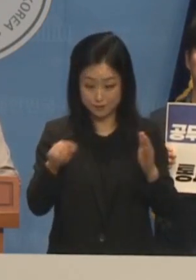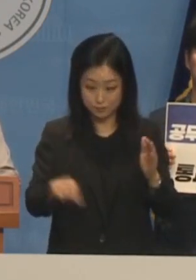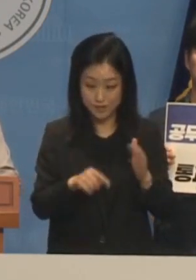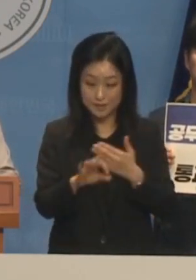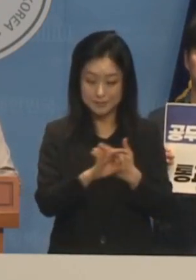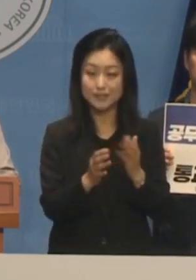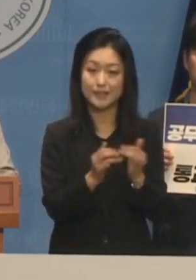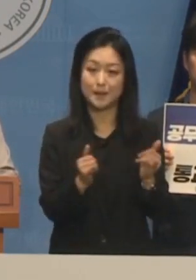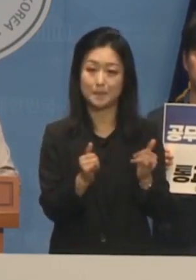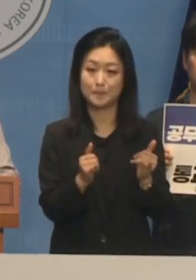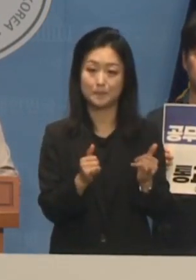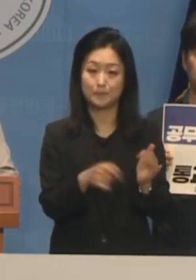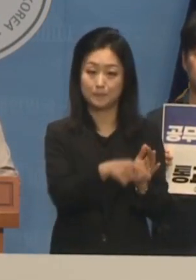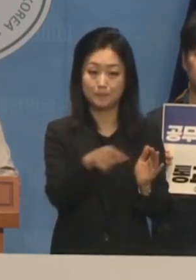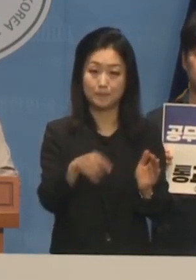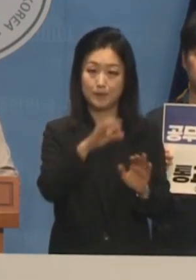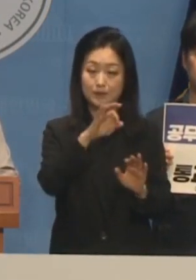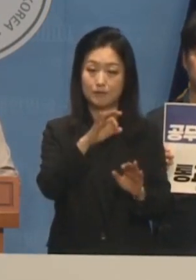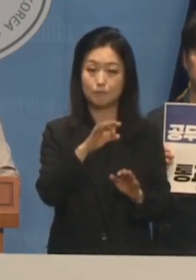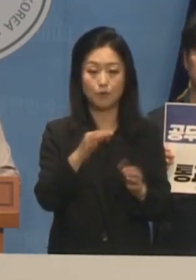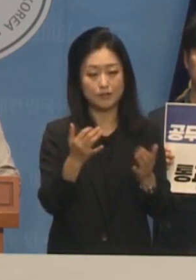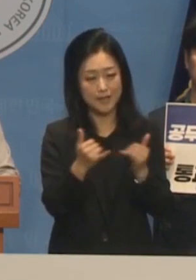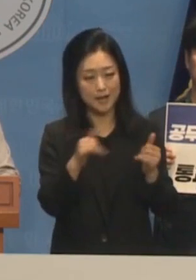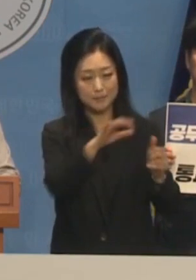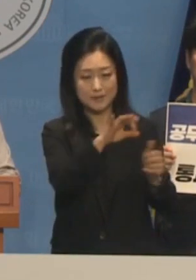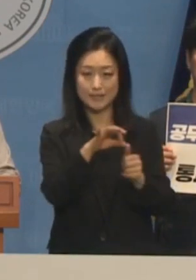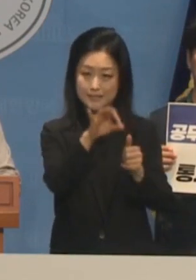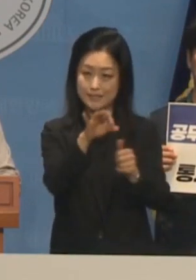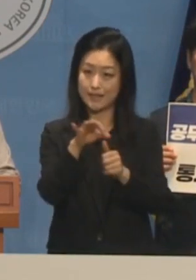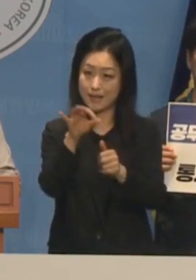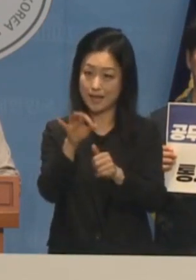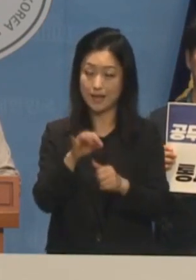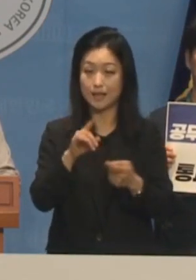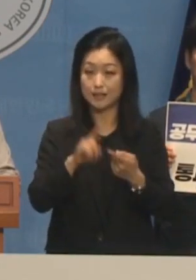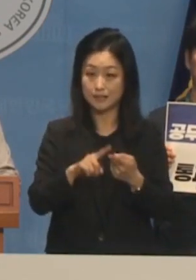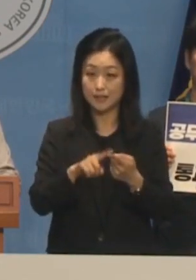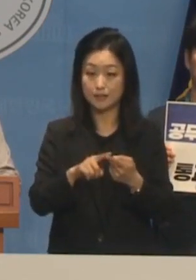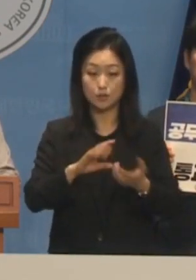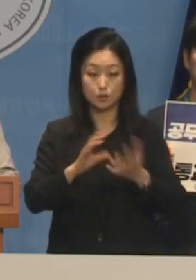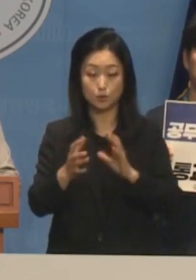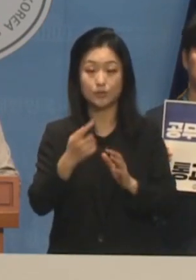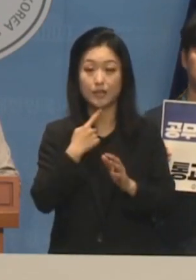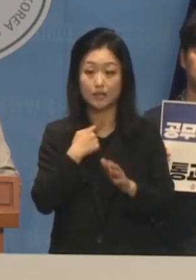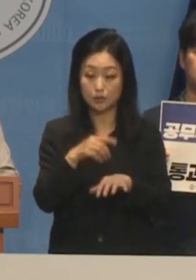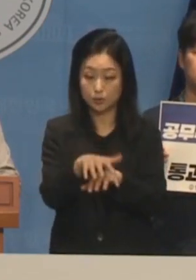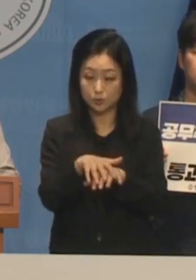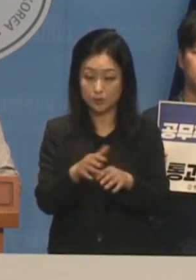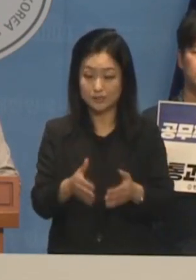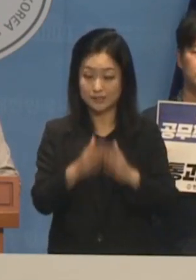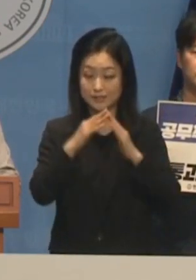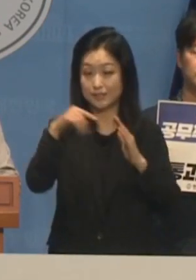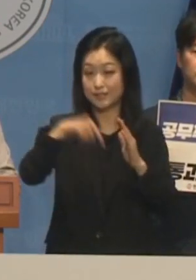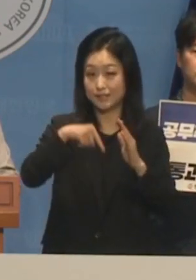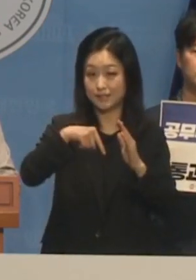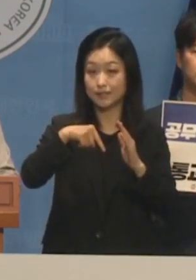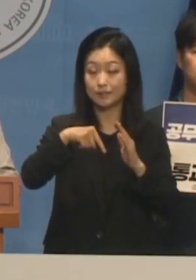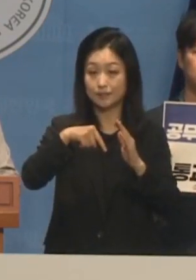노동자들의 합리적인 인사기준 등을 논의하던 범정부 차원의 사회적